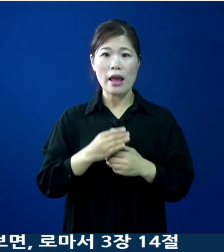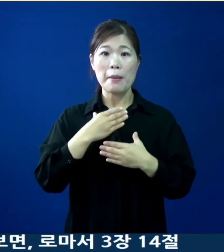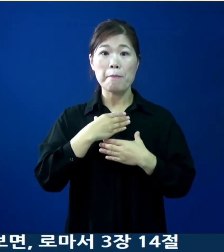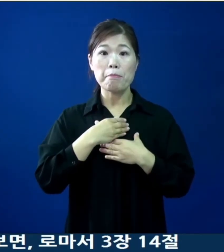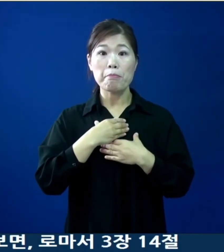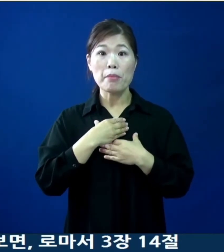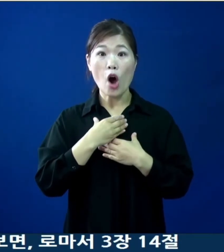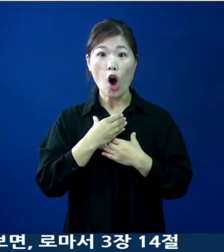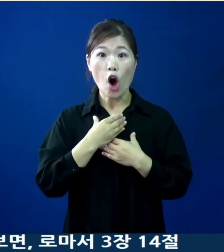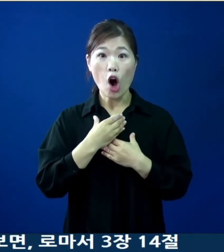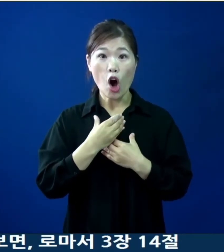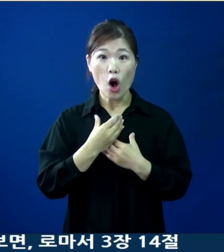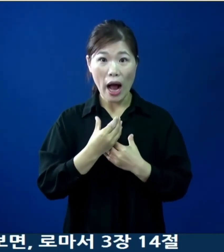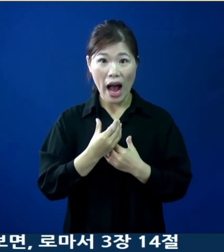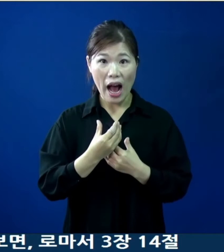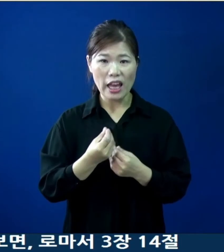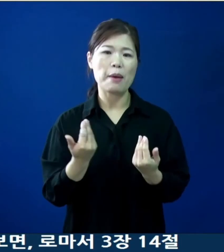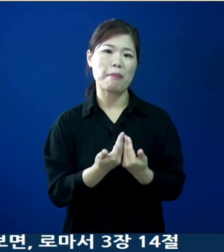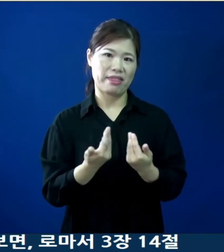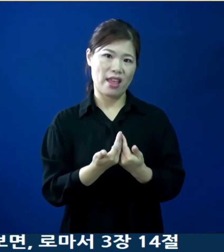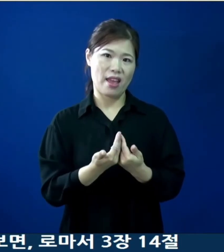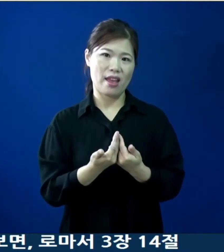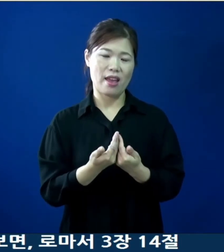평강에 반대되는 개념입니다.